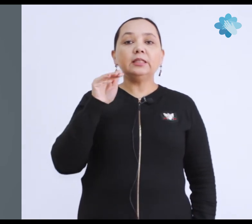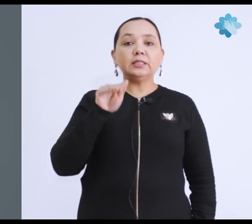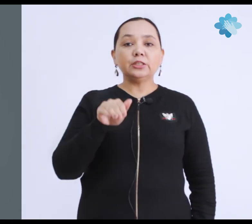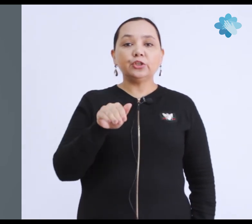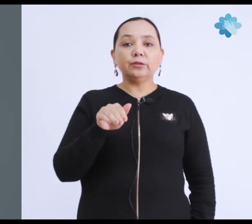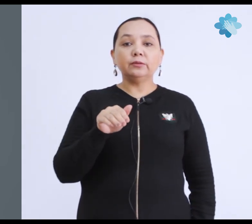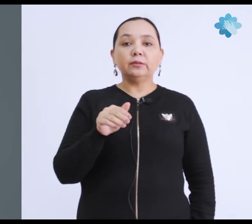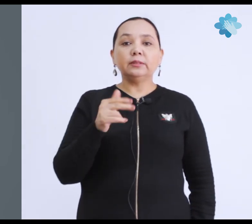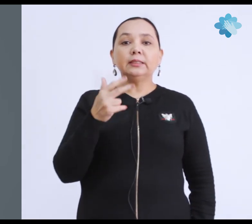2000,